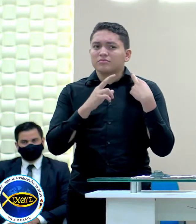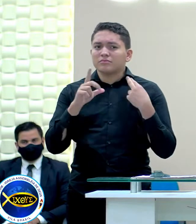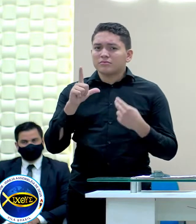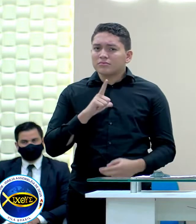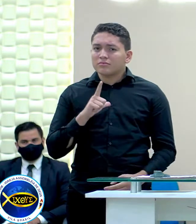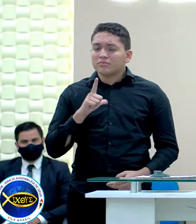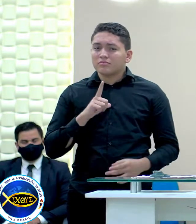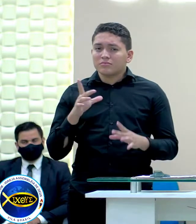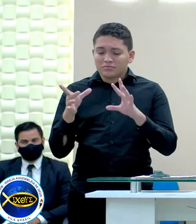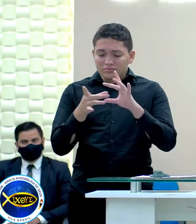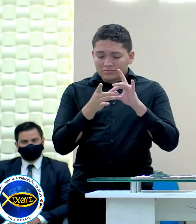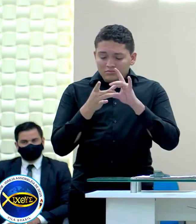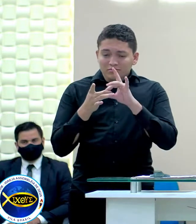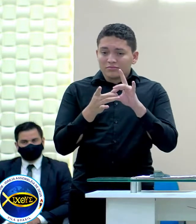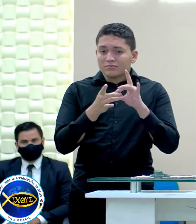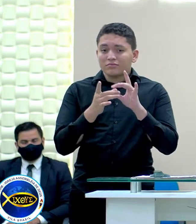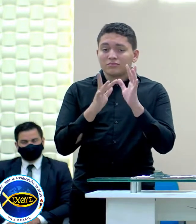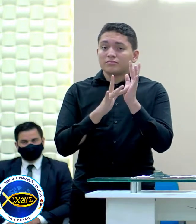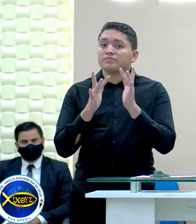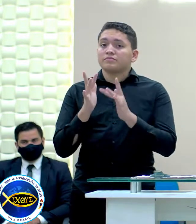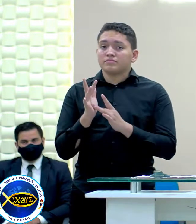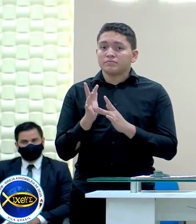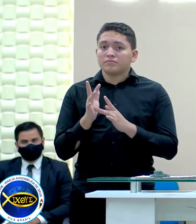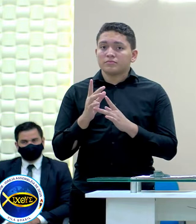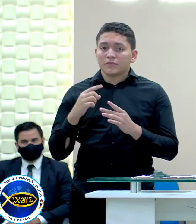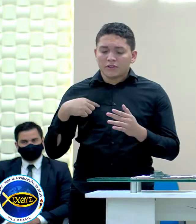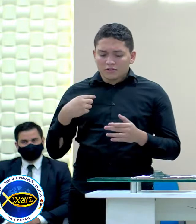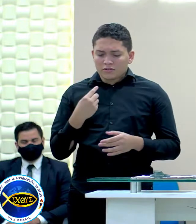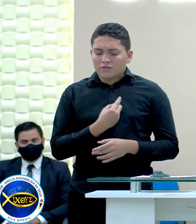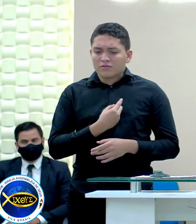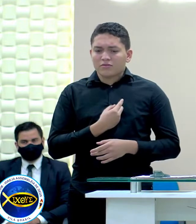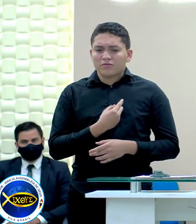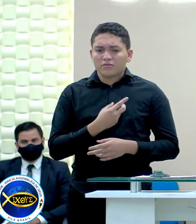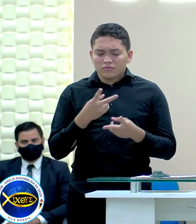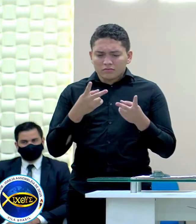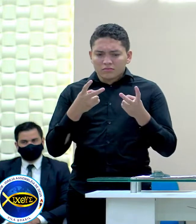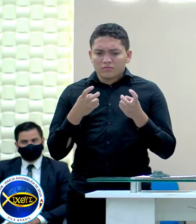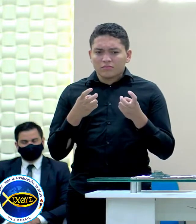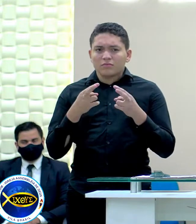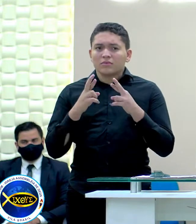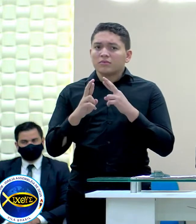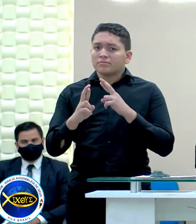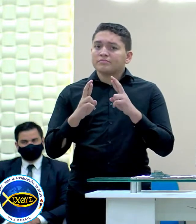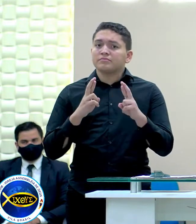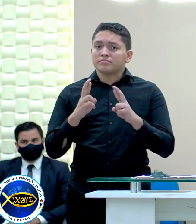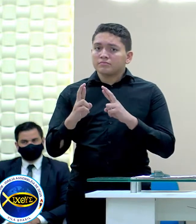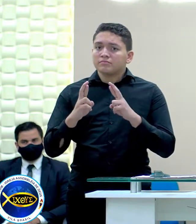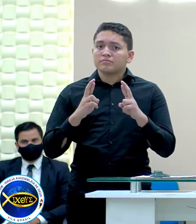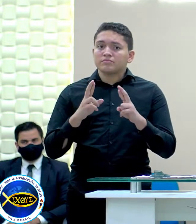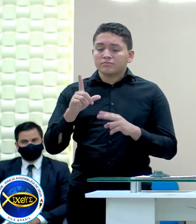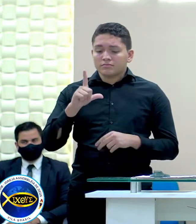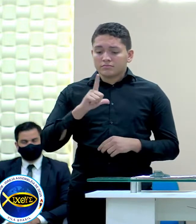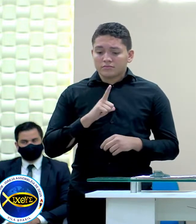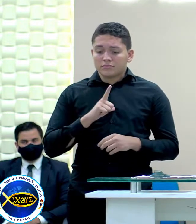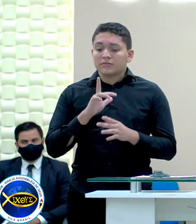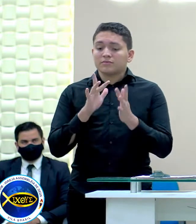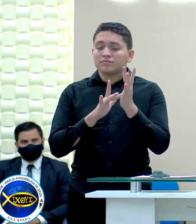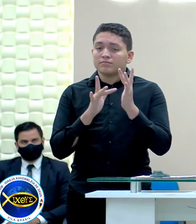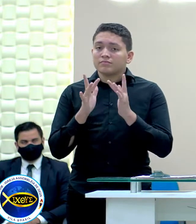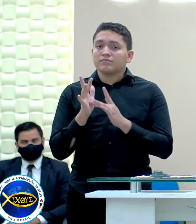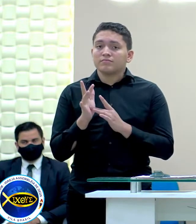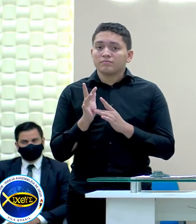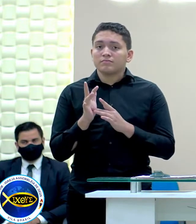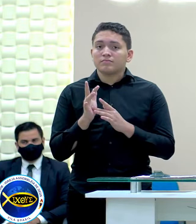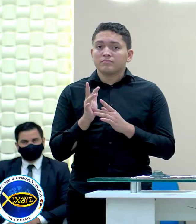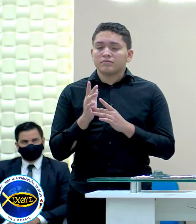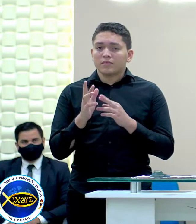Senhor Jesus, nós vemos que o relacionamento que nós temos com o Senhor Jesus é